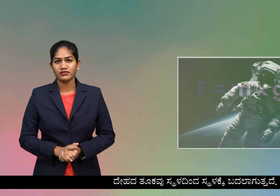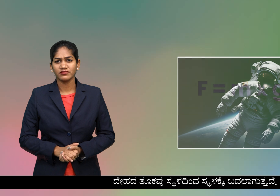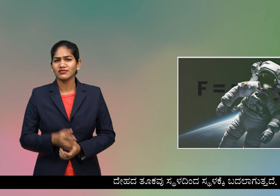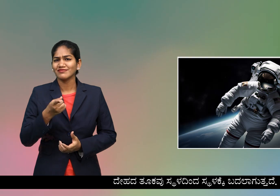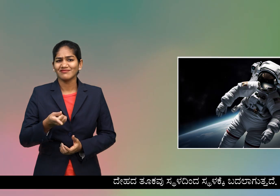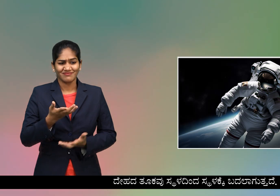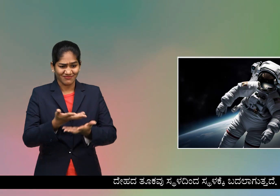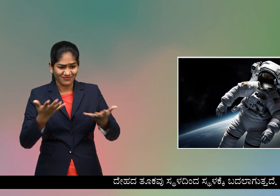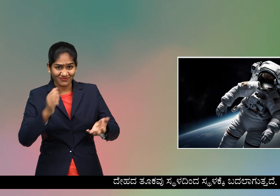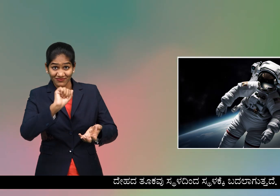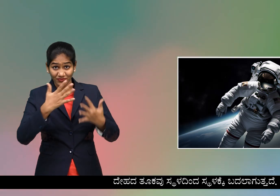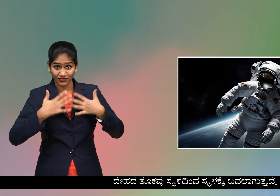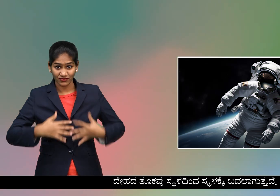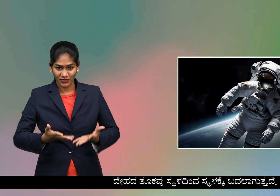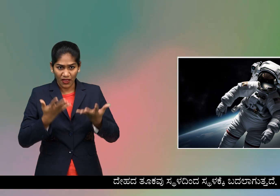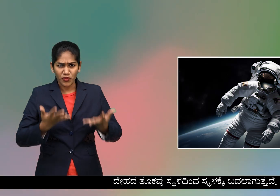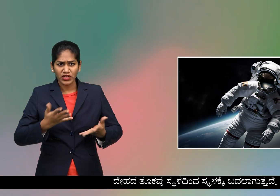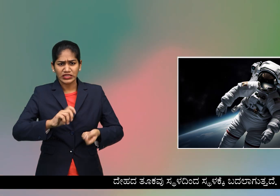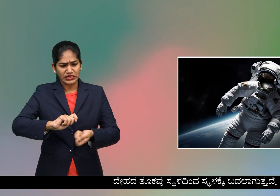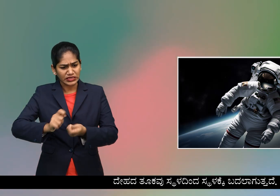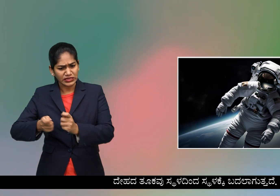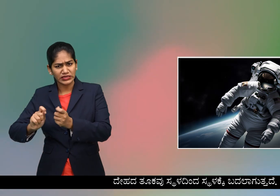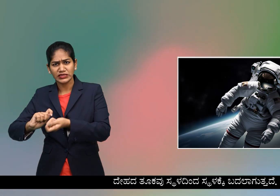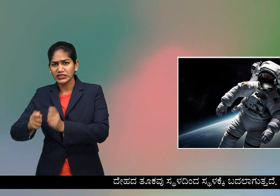ದೇಹದ ತೂಕವು ಸ್ಥಳದಿಂದ ಸ್ಥಳಕ್ಕೆ ಬದಲಾಗುತ್ತದೆ.